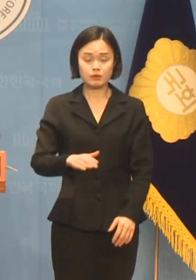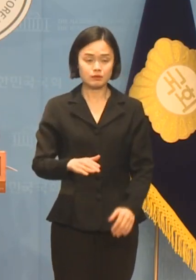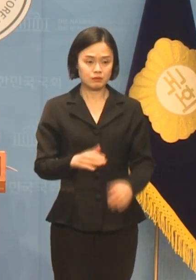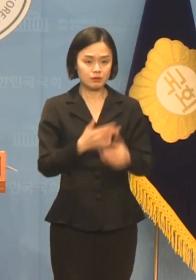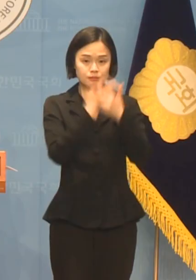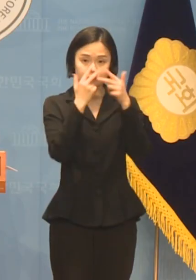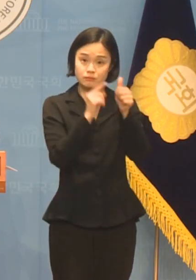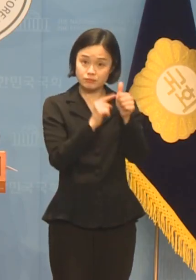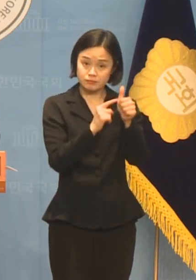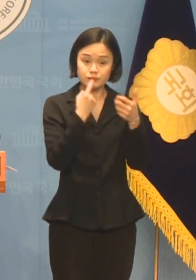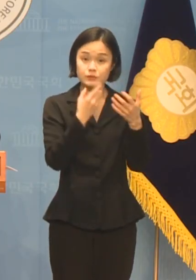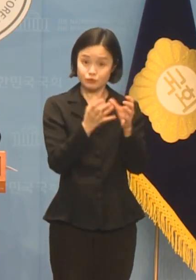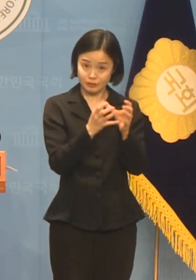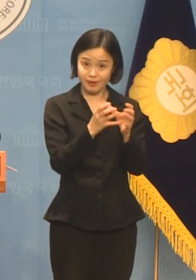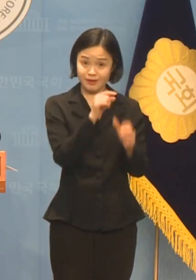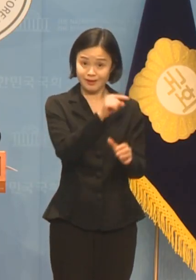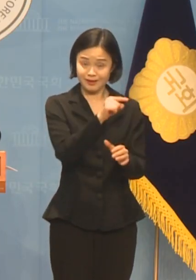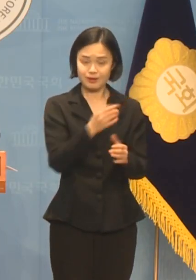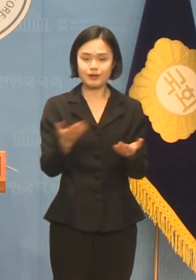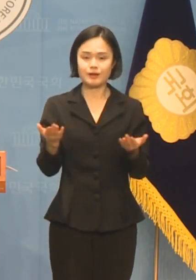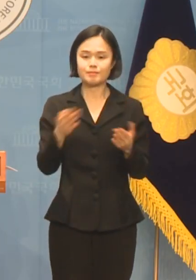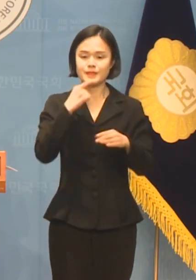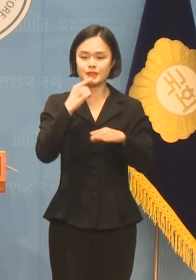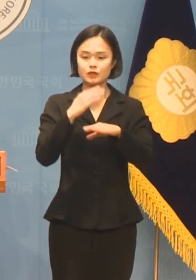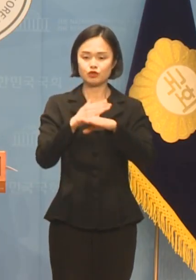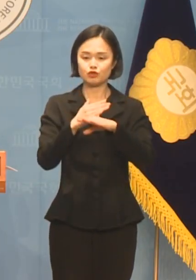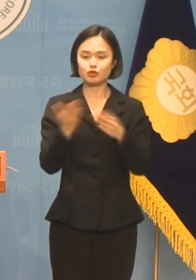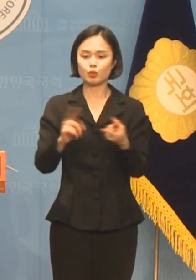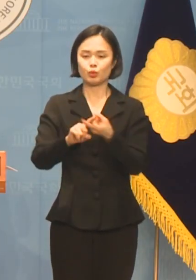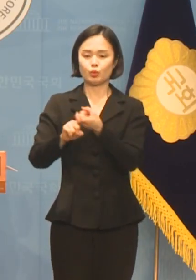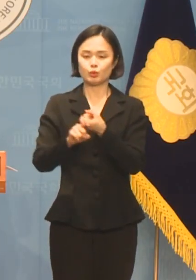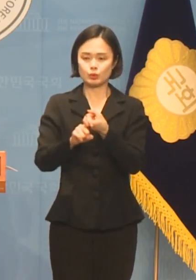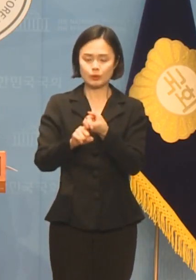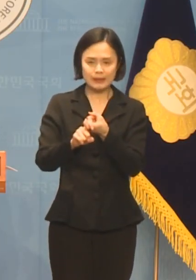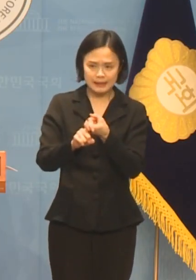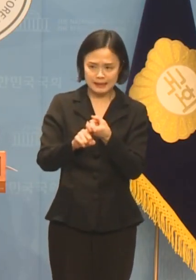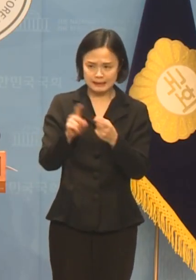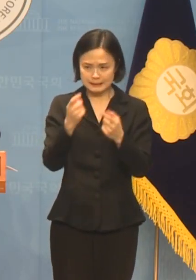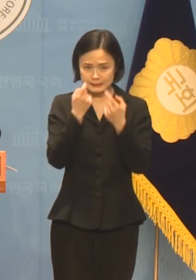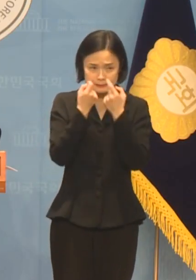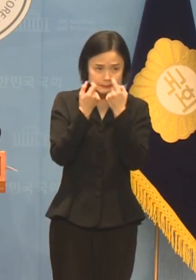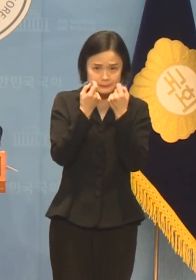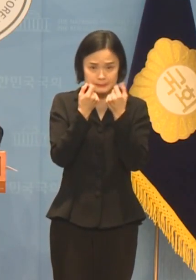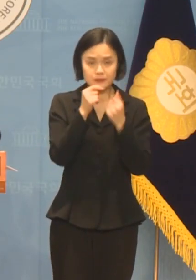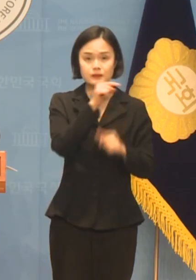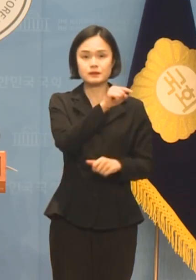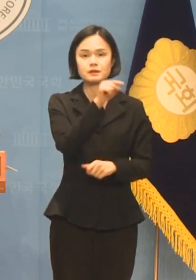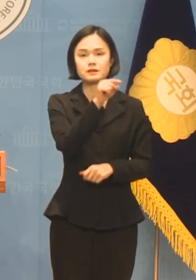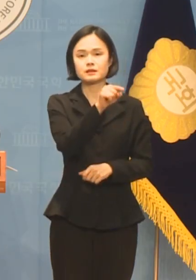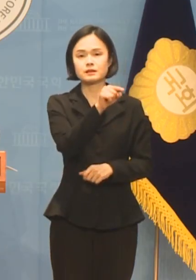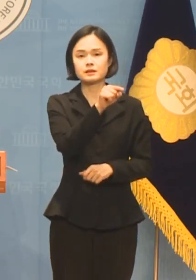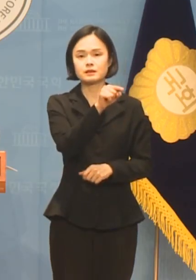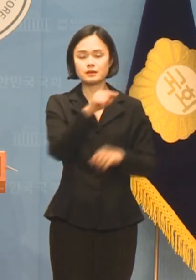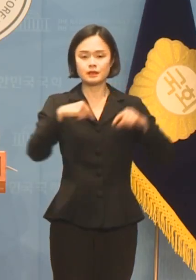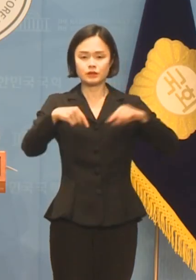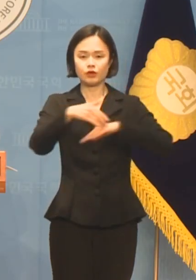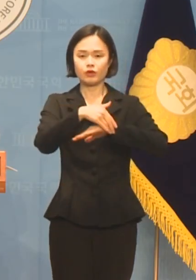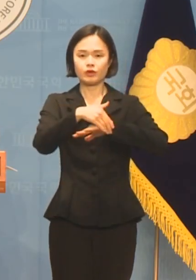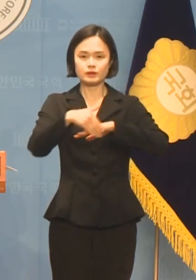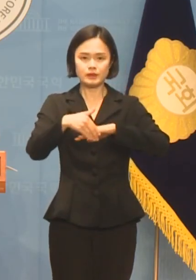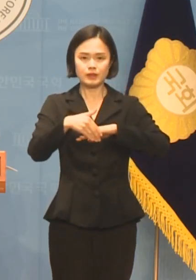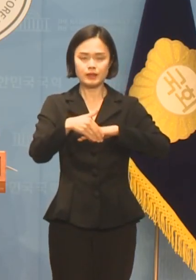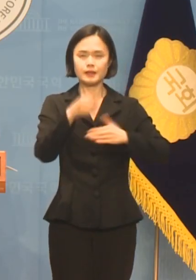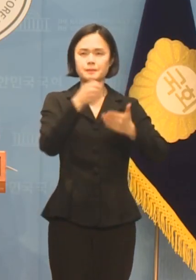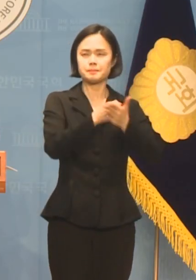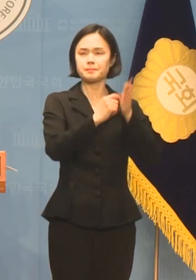민주노총의 눈치를 보느라 국가의 미래를 위한 결정을 회피하고 정체를